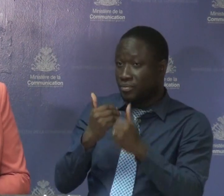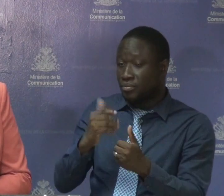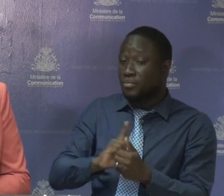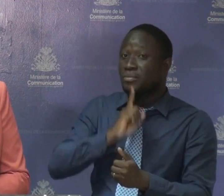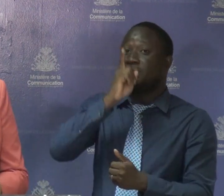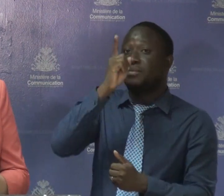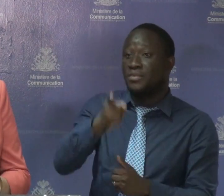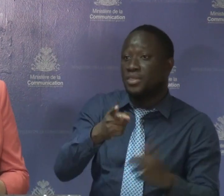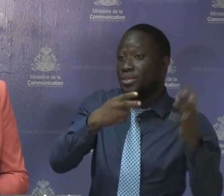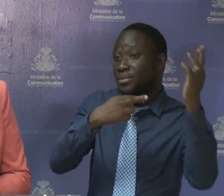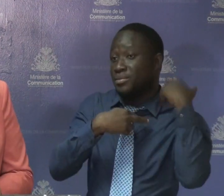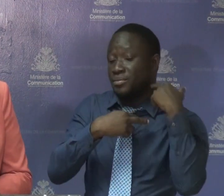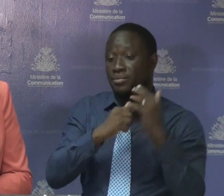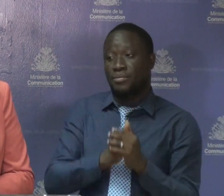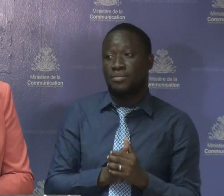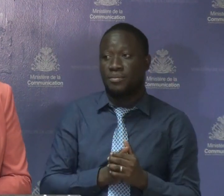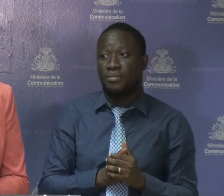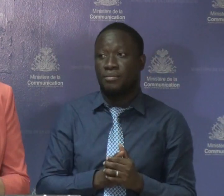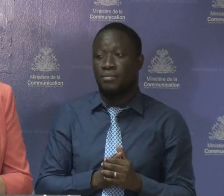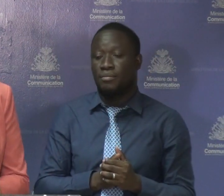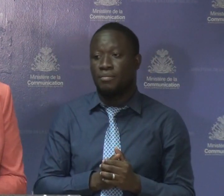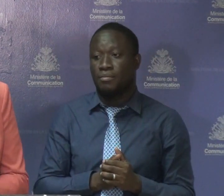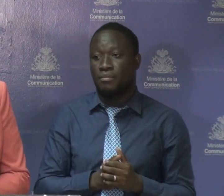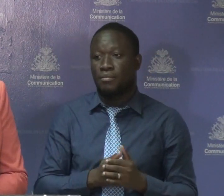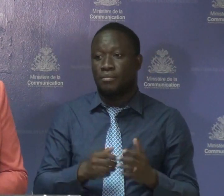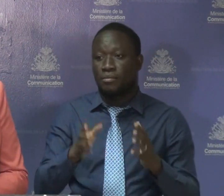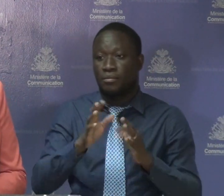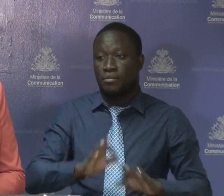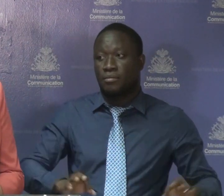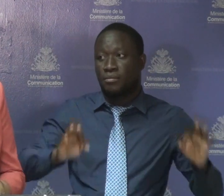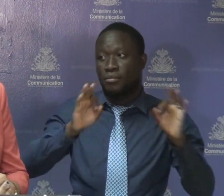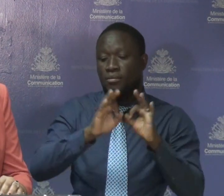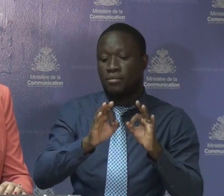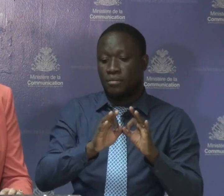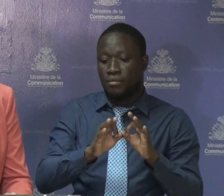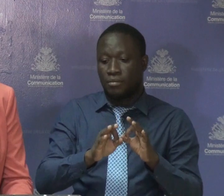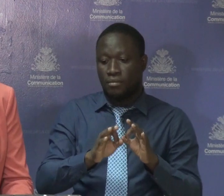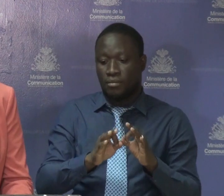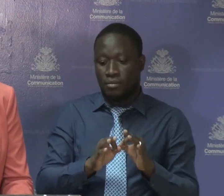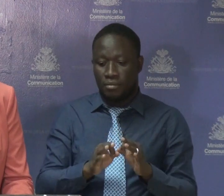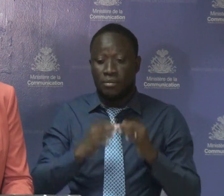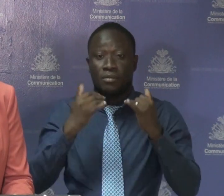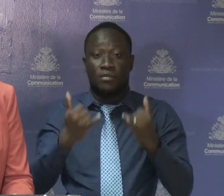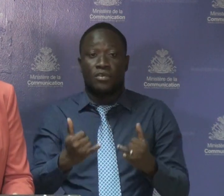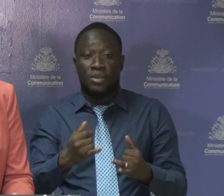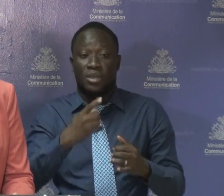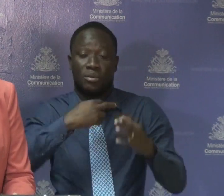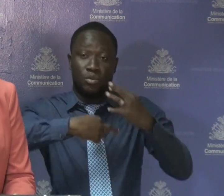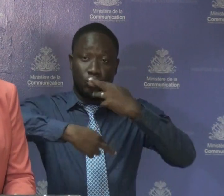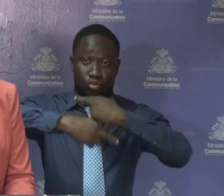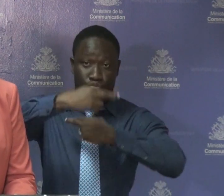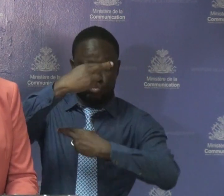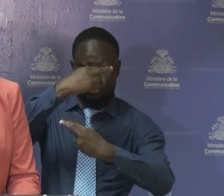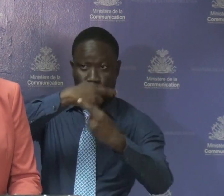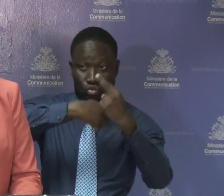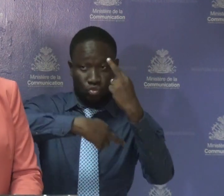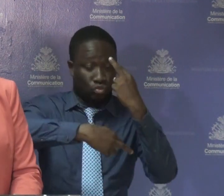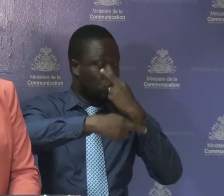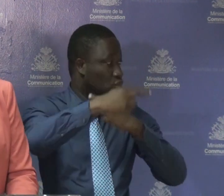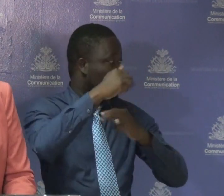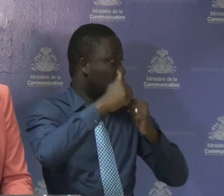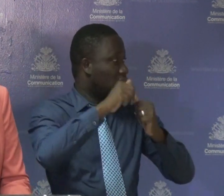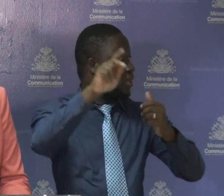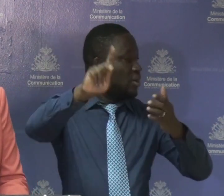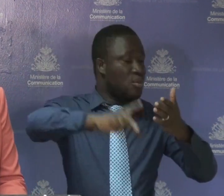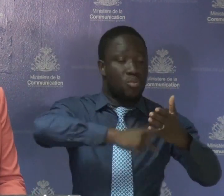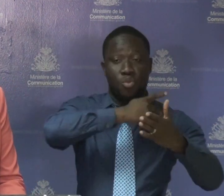vrai Wally. Et, mais, ça qui est plus important, et c'est pour cette ça que Kounia m'a retourné, à poésie